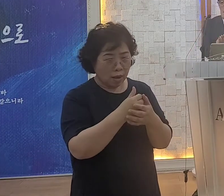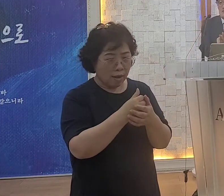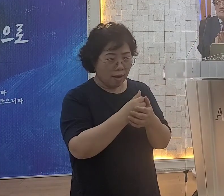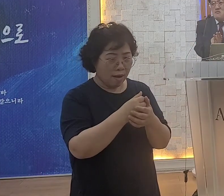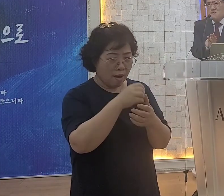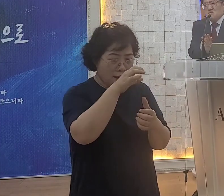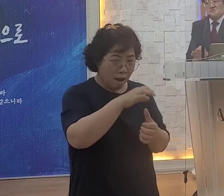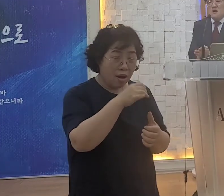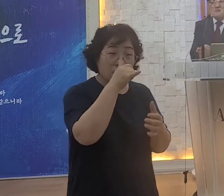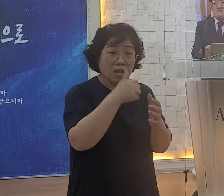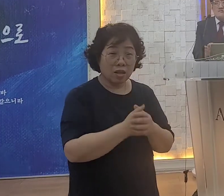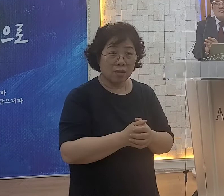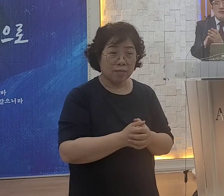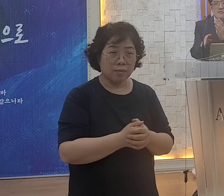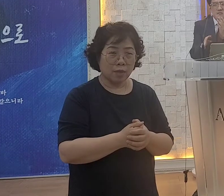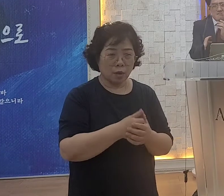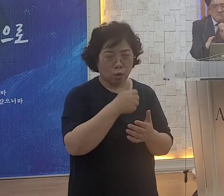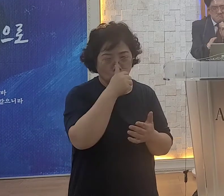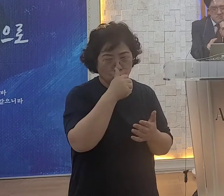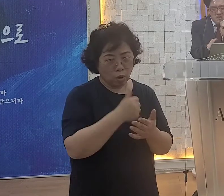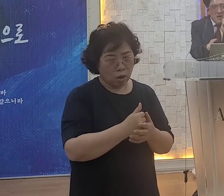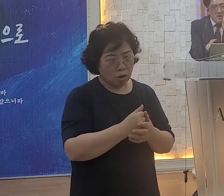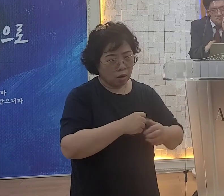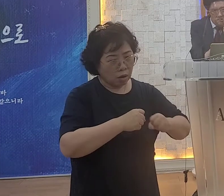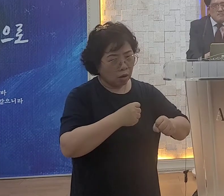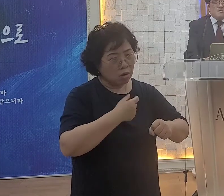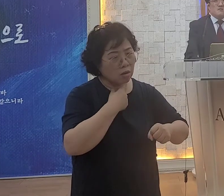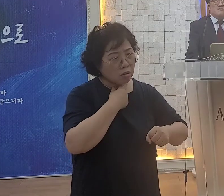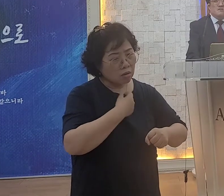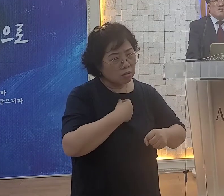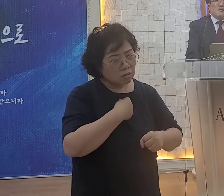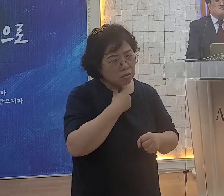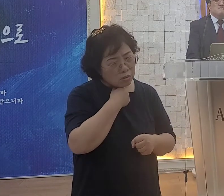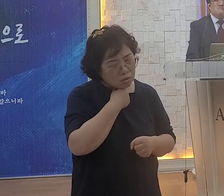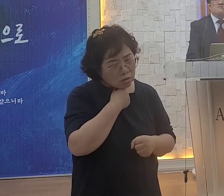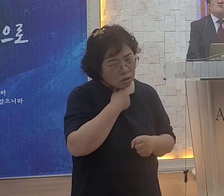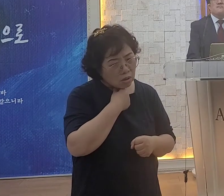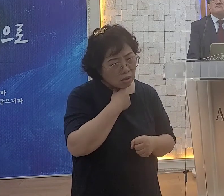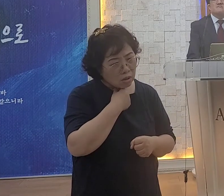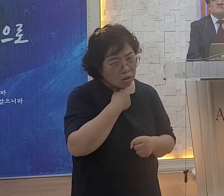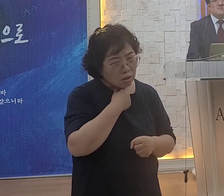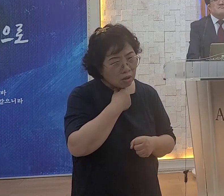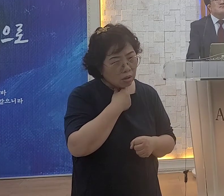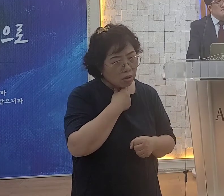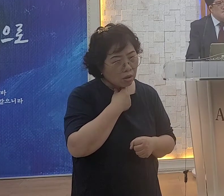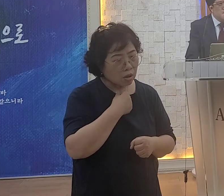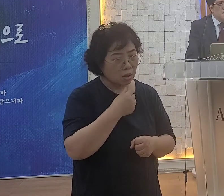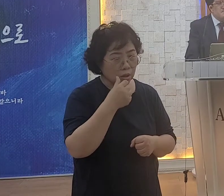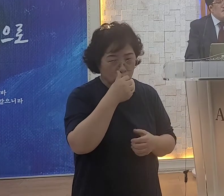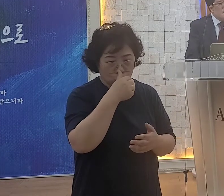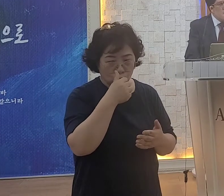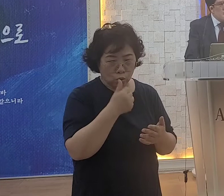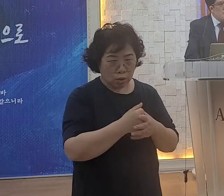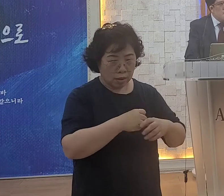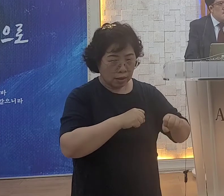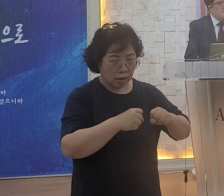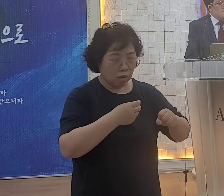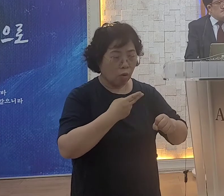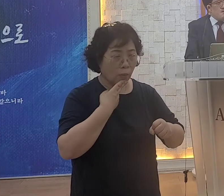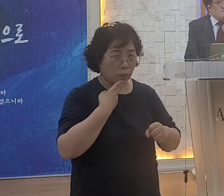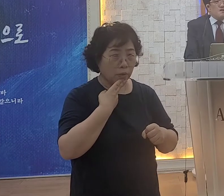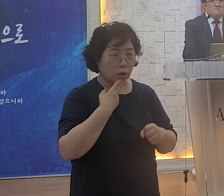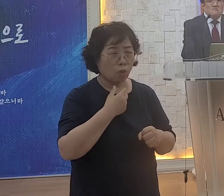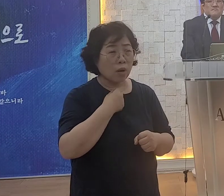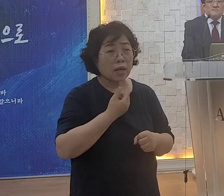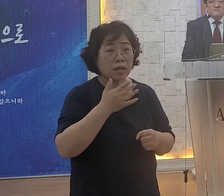그래서 죄를 짓지 않으려고 해도 굳이 행동으로 만약에 여러분 하루 종일 밤새도록 잠만 자고 집 밖에도 안 나가고